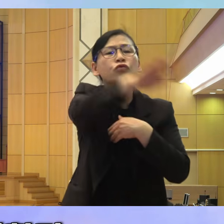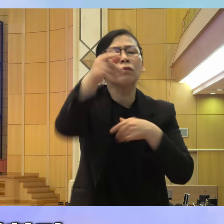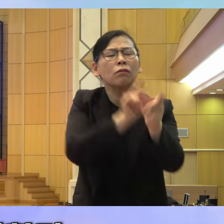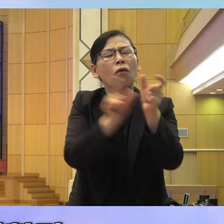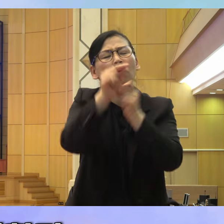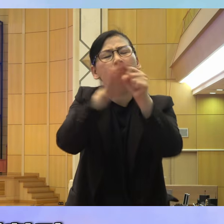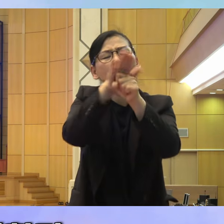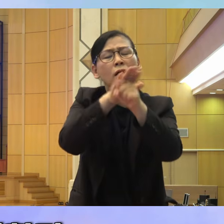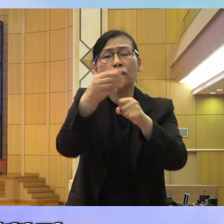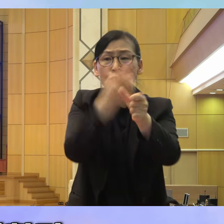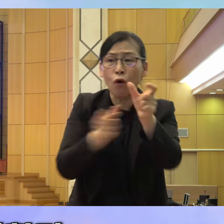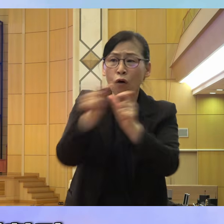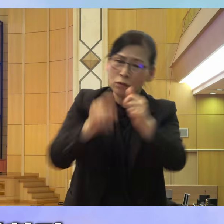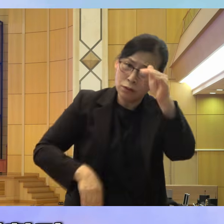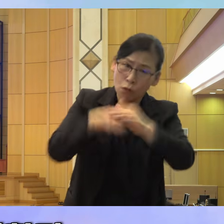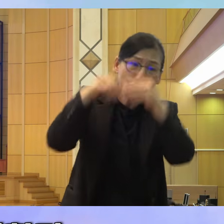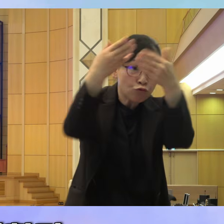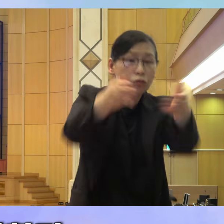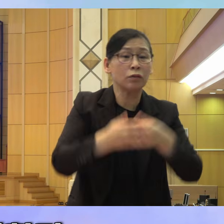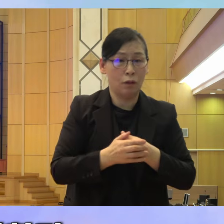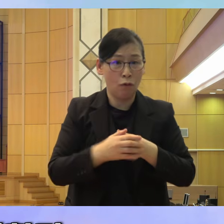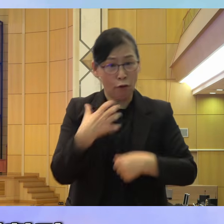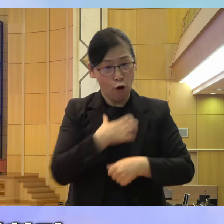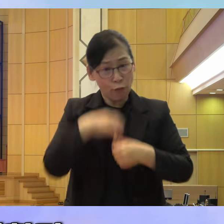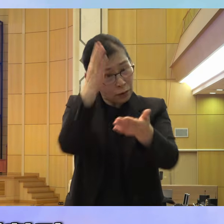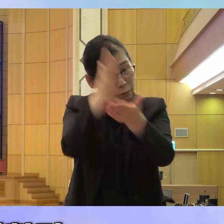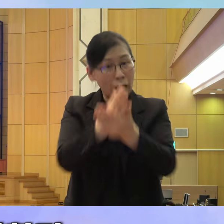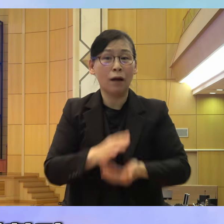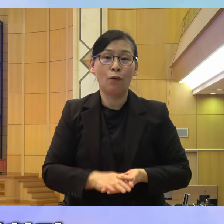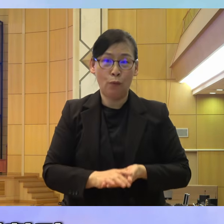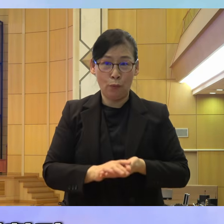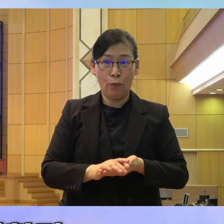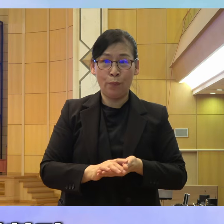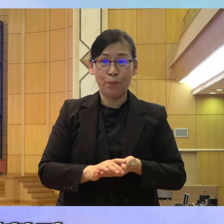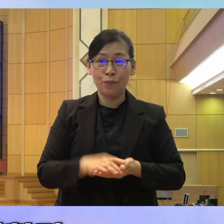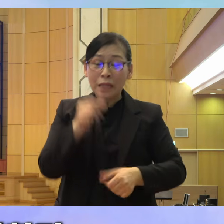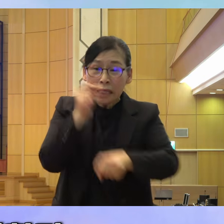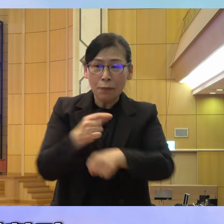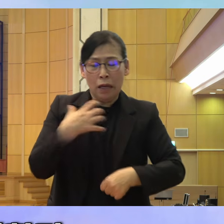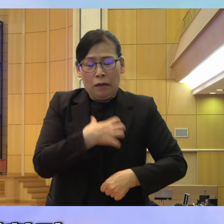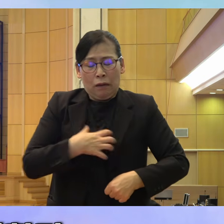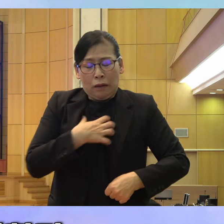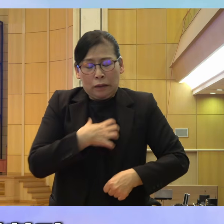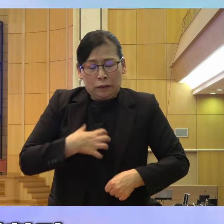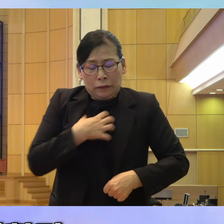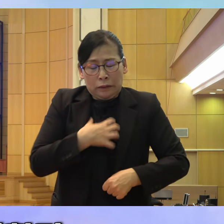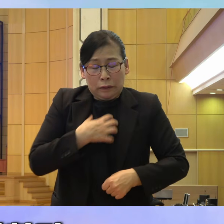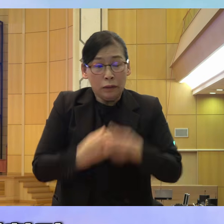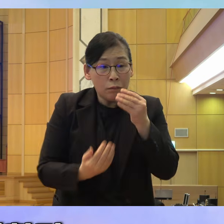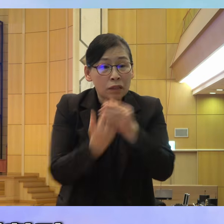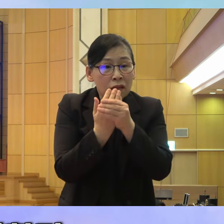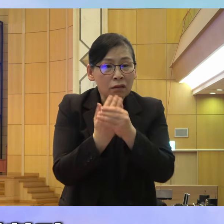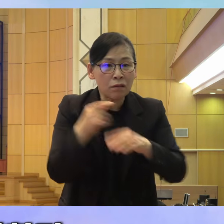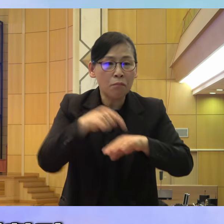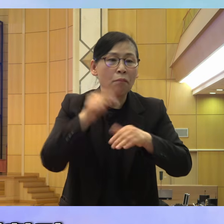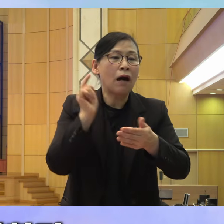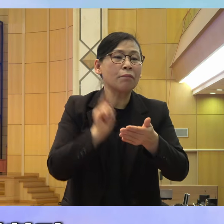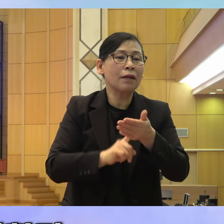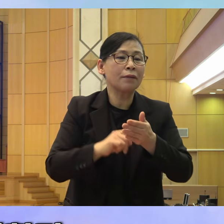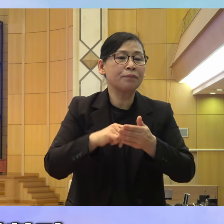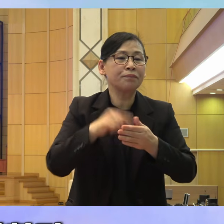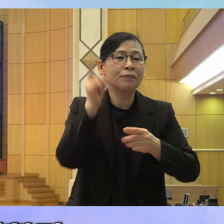쓸데없이 염려해봤자 조금 전에 말했듯이 이미 염려가 생긴 것은